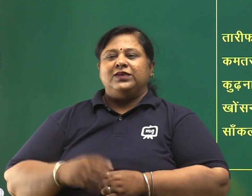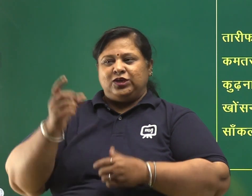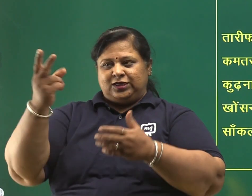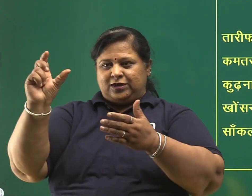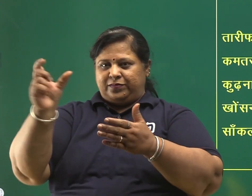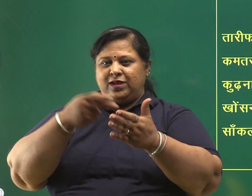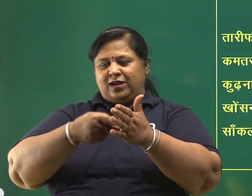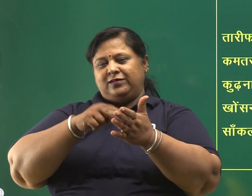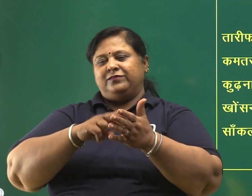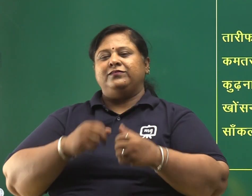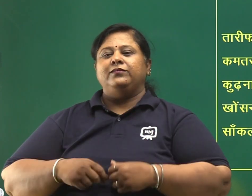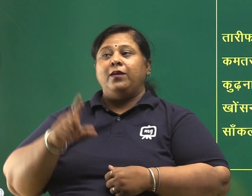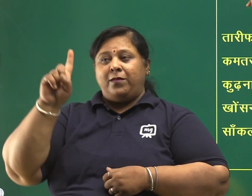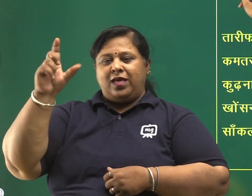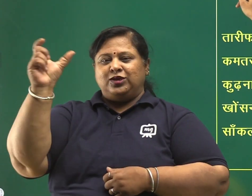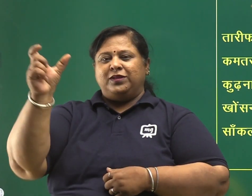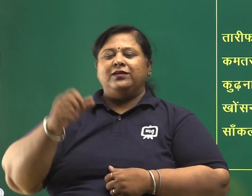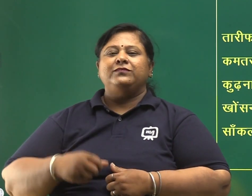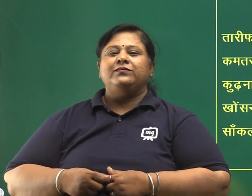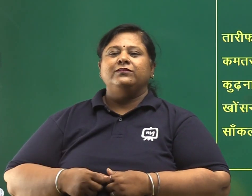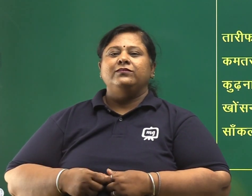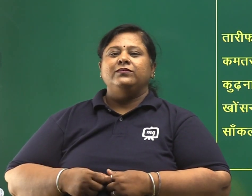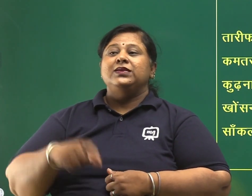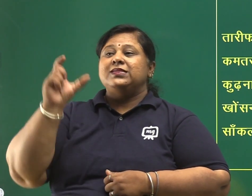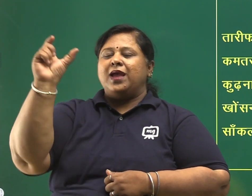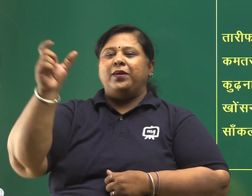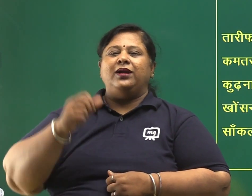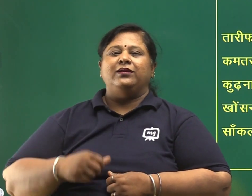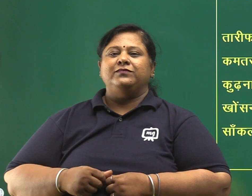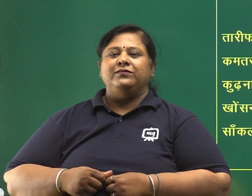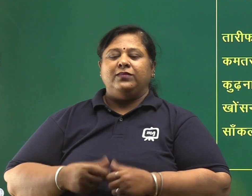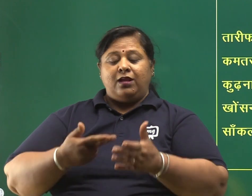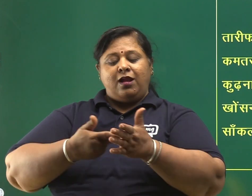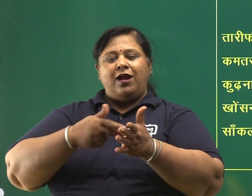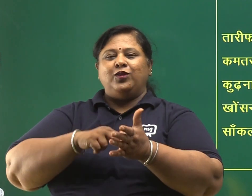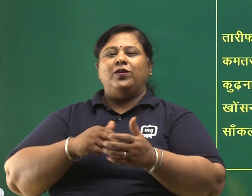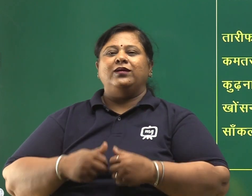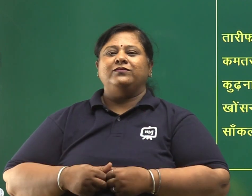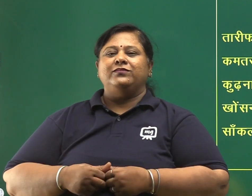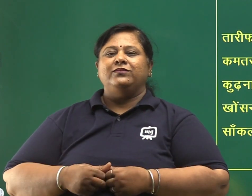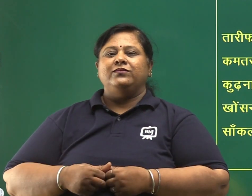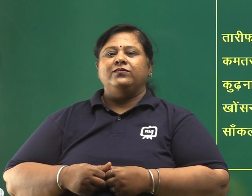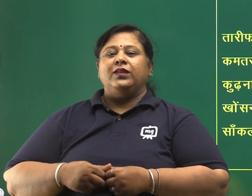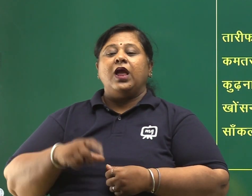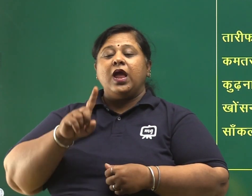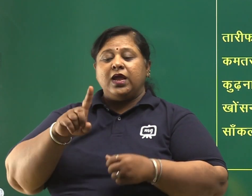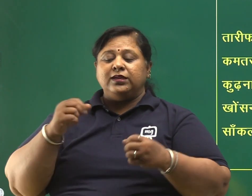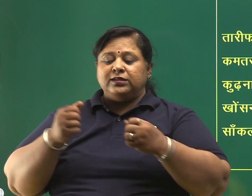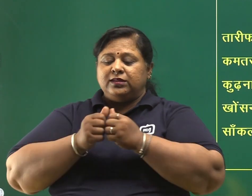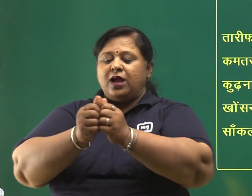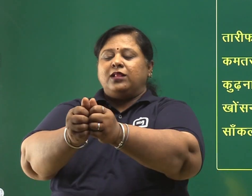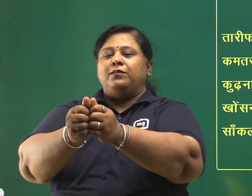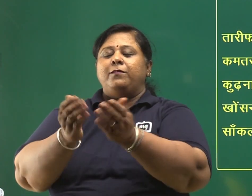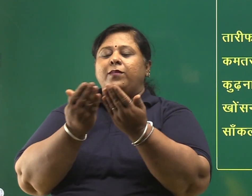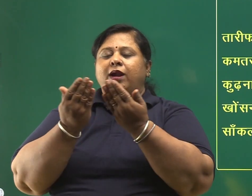शब्दार्थ। पहला शब्द है सहपाठी। अर्थ होगा एक साथ पढ़ने